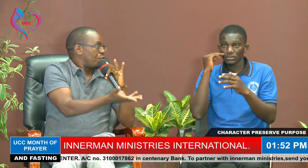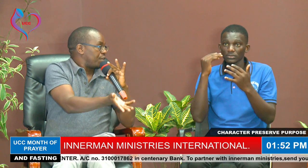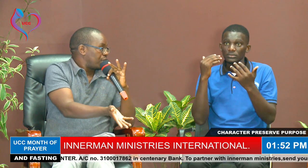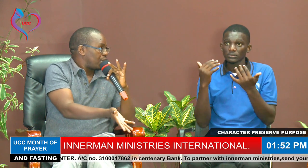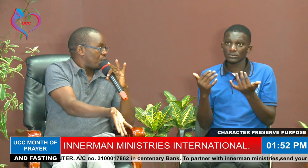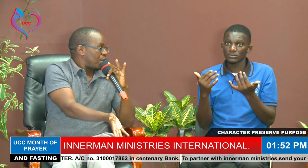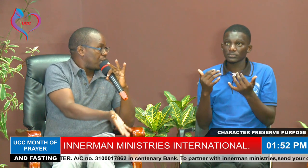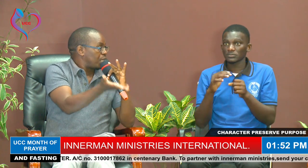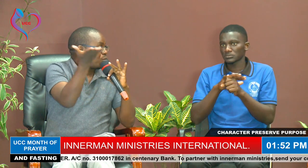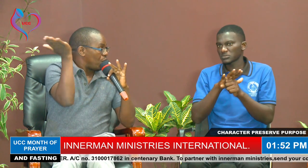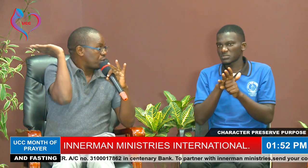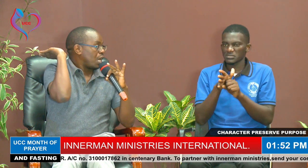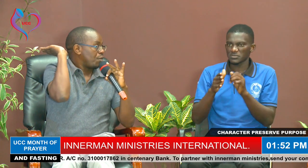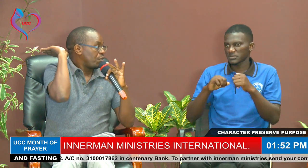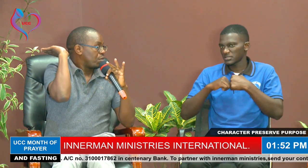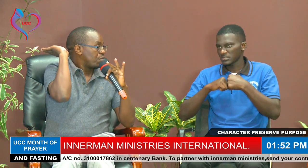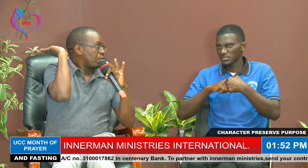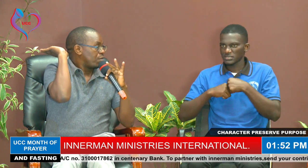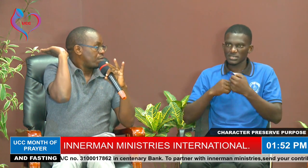covid nina kumanga namaze mugwa kutaa